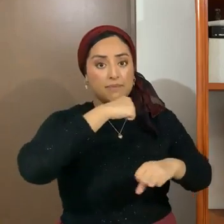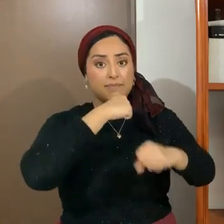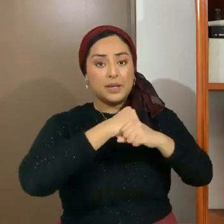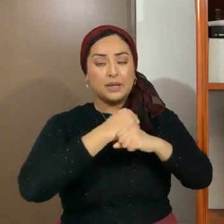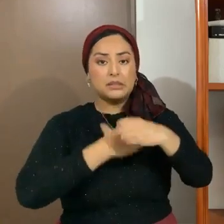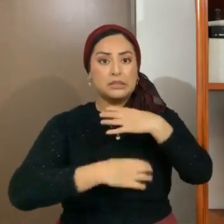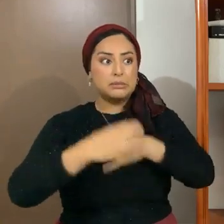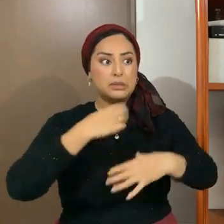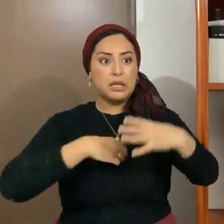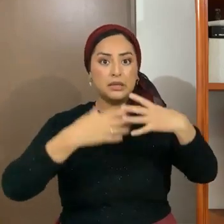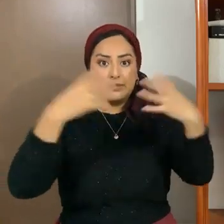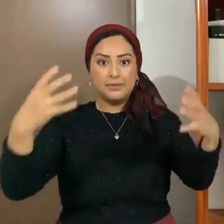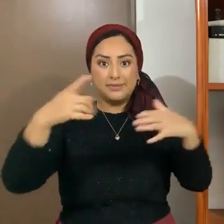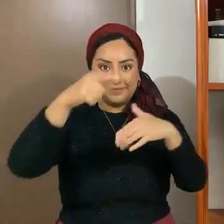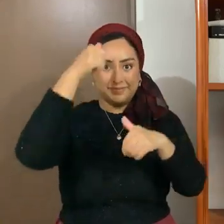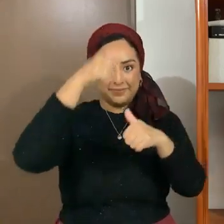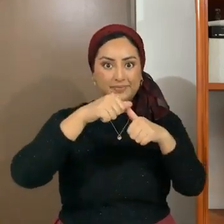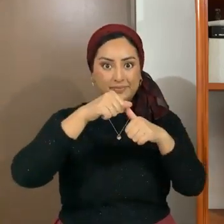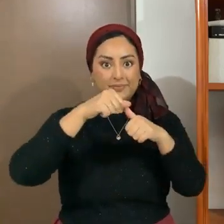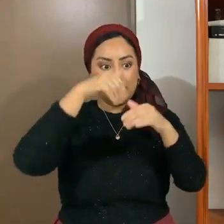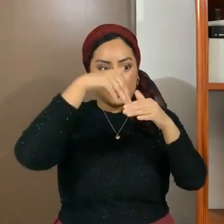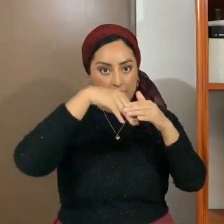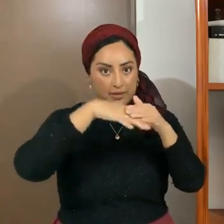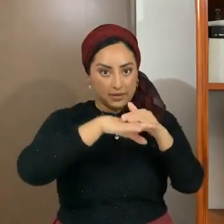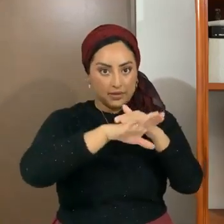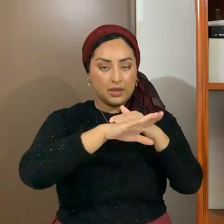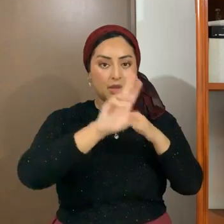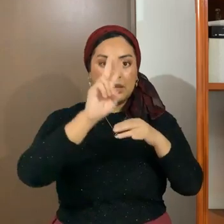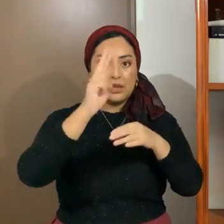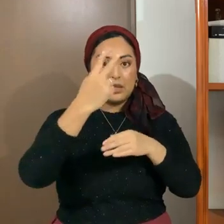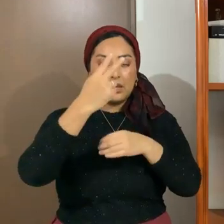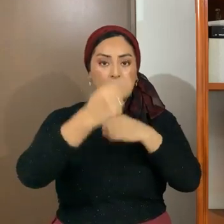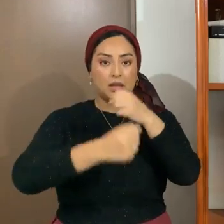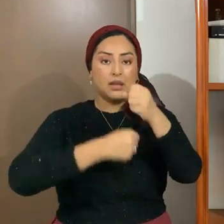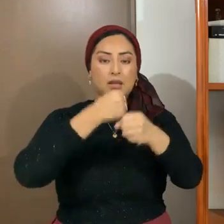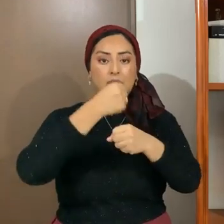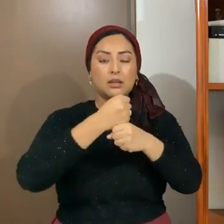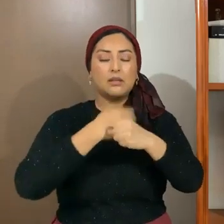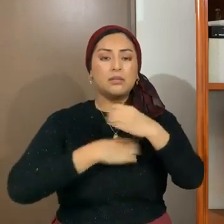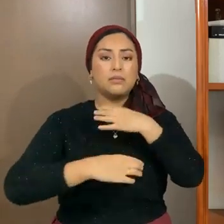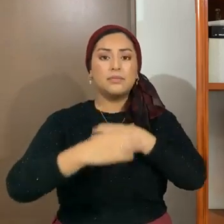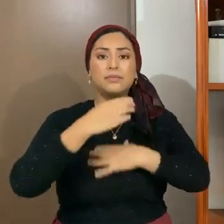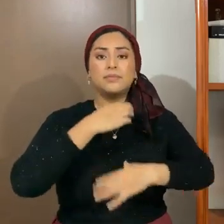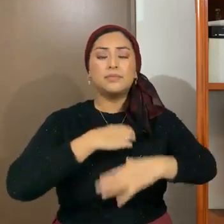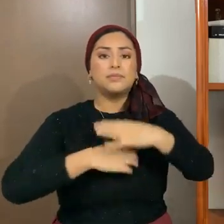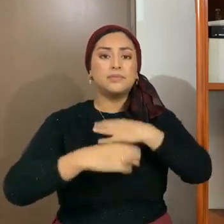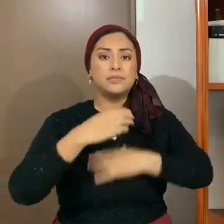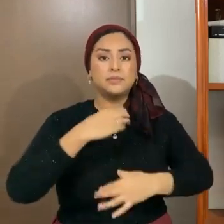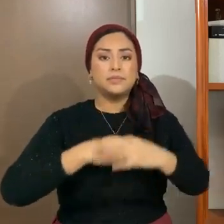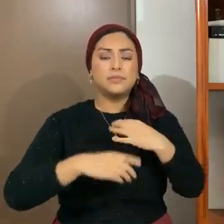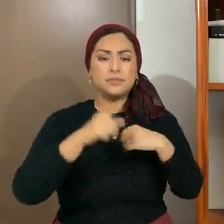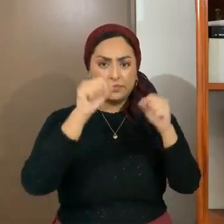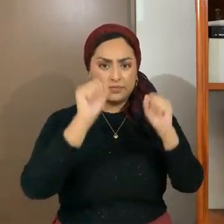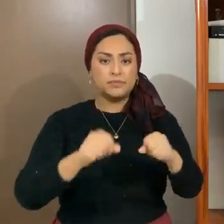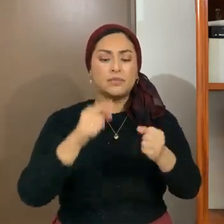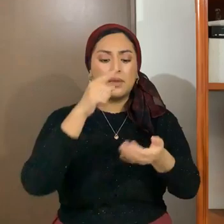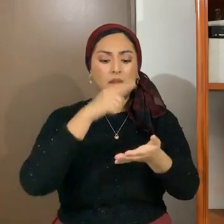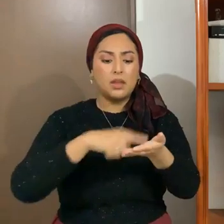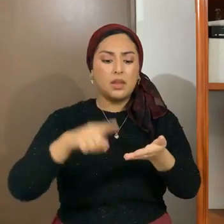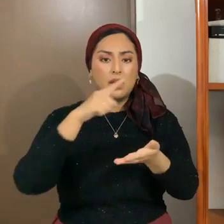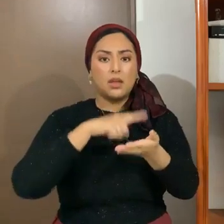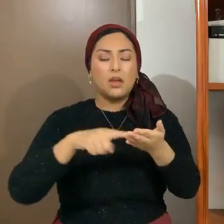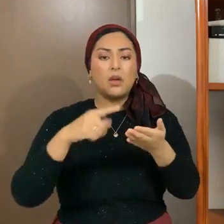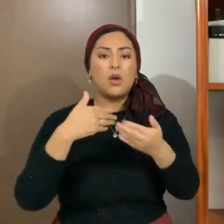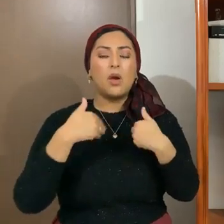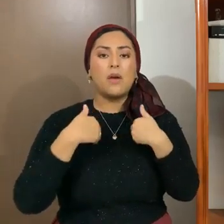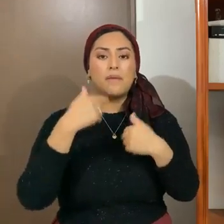hambruna, exactamente. Ellos llegaron en el segundo año de la hambruna, en el segundo año de la escasez. Y eso ustedes lo pueden encontrar